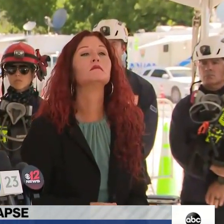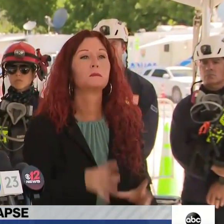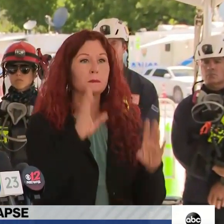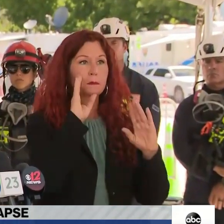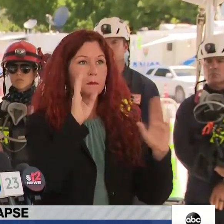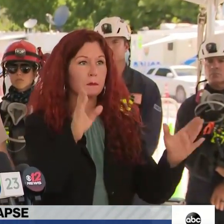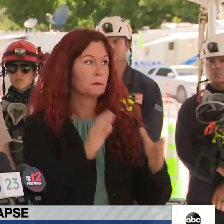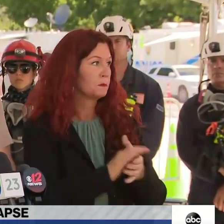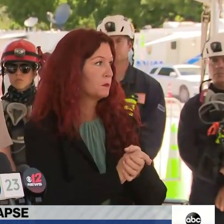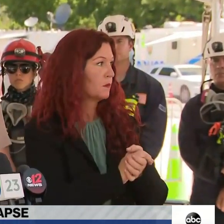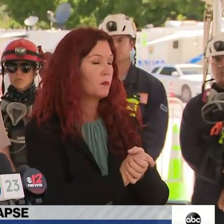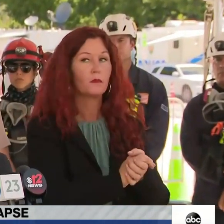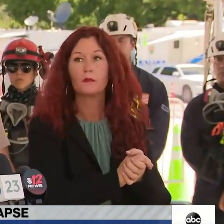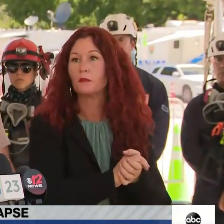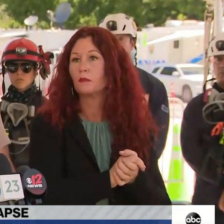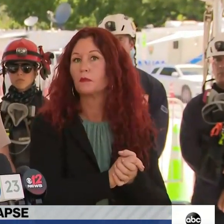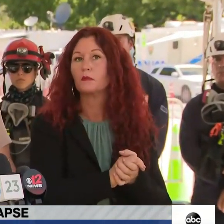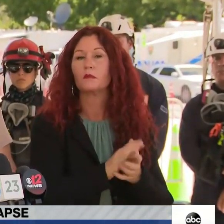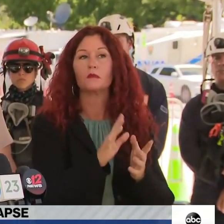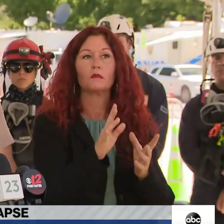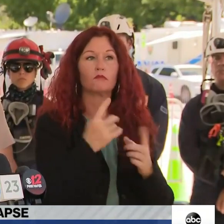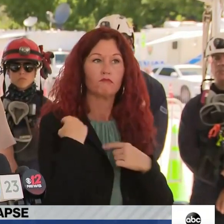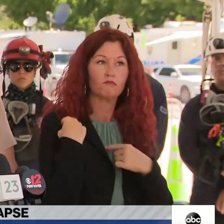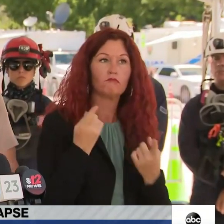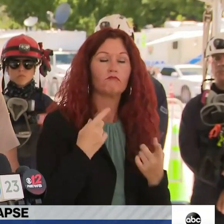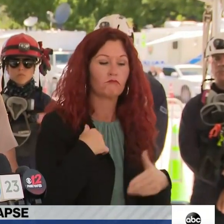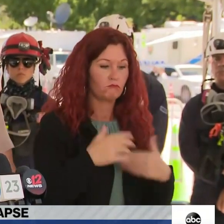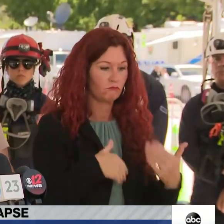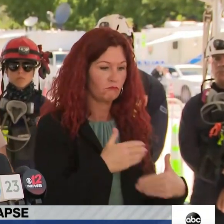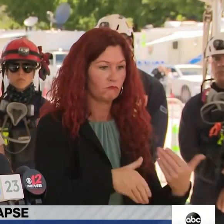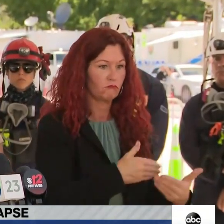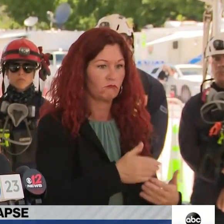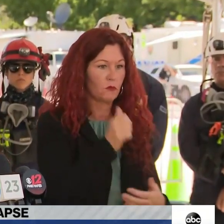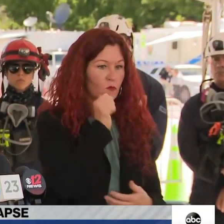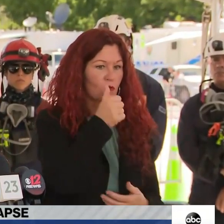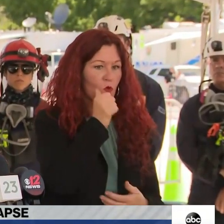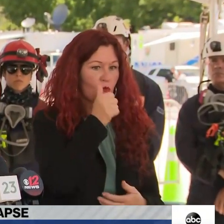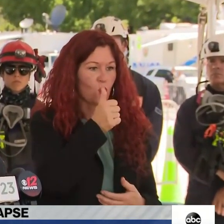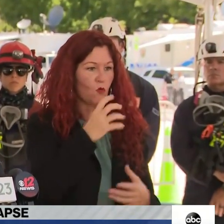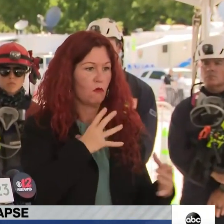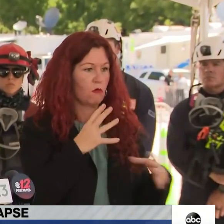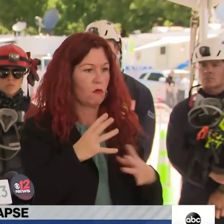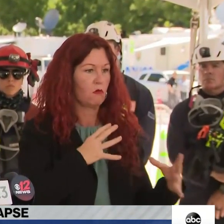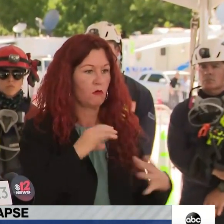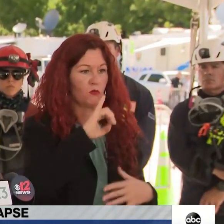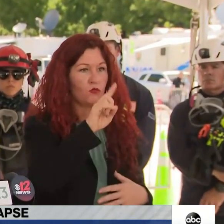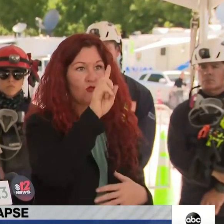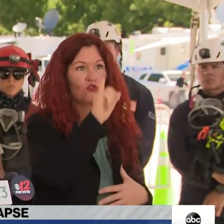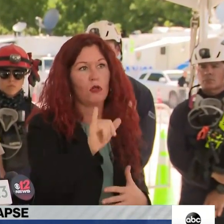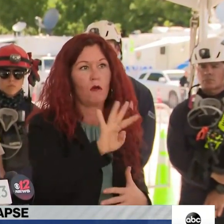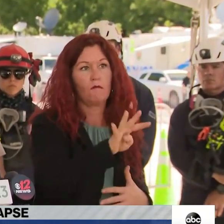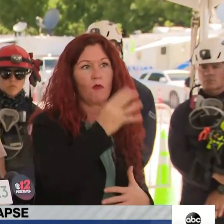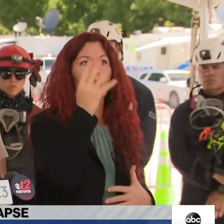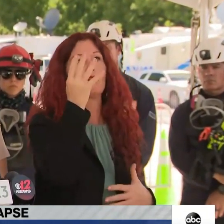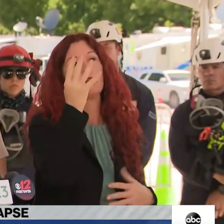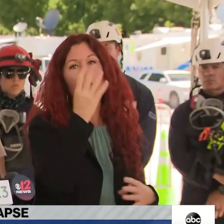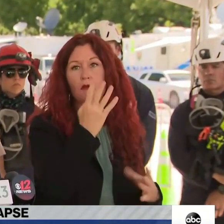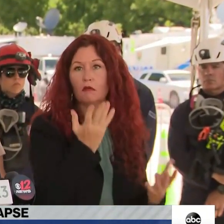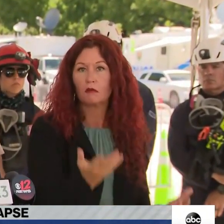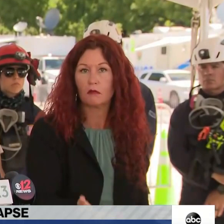Hello, everyone. As we progress into the July 4th weekend, I just want to provide a brief update on traffic closures and